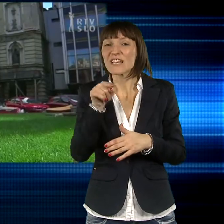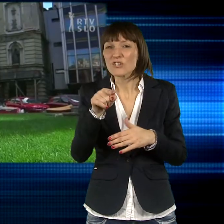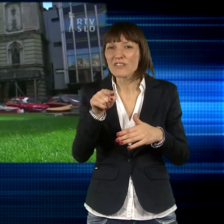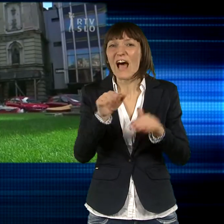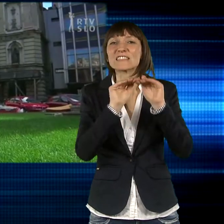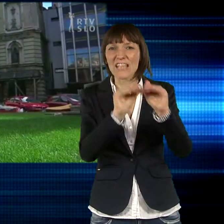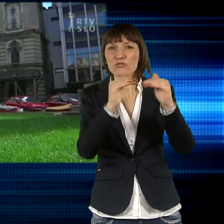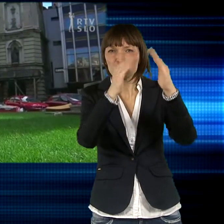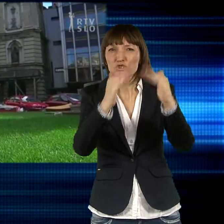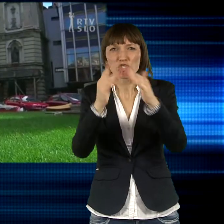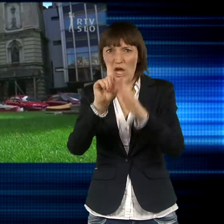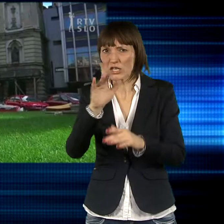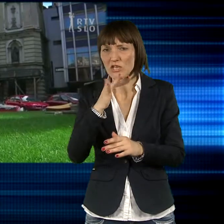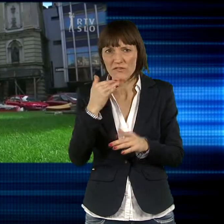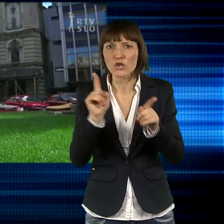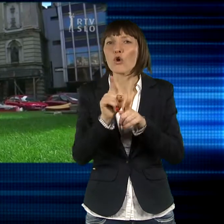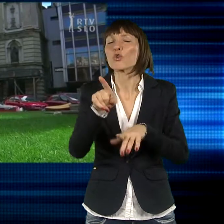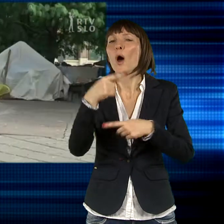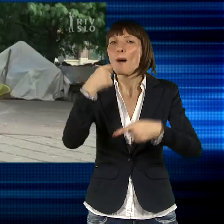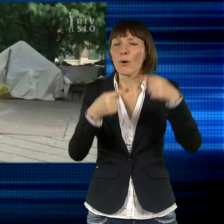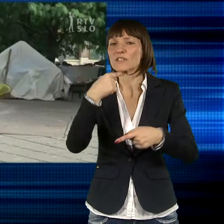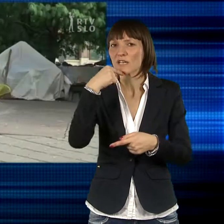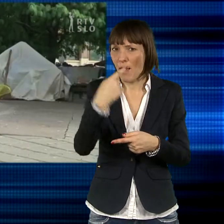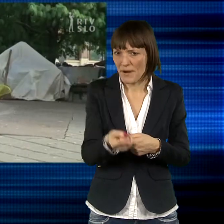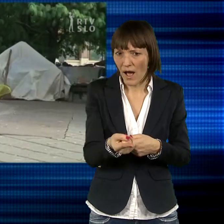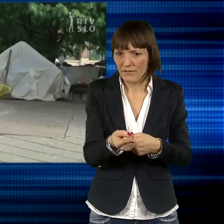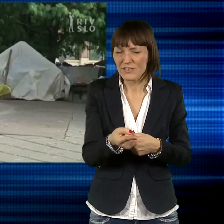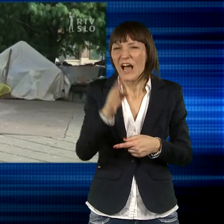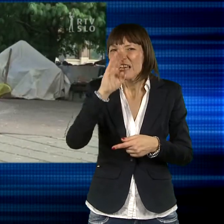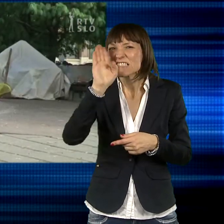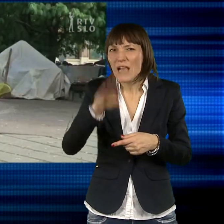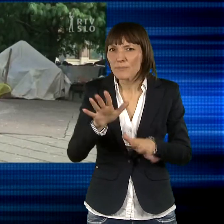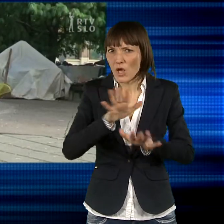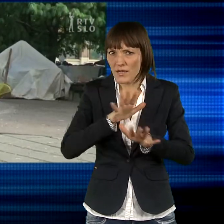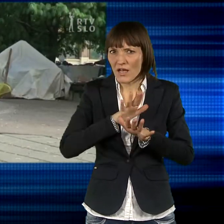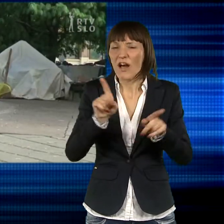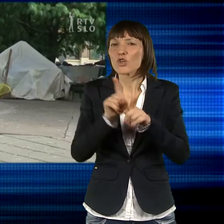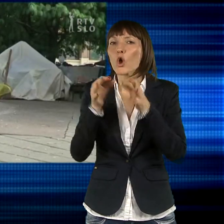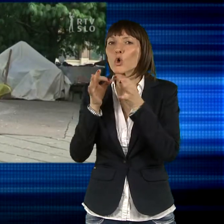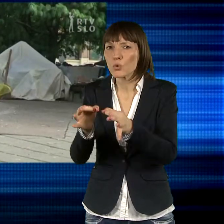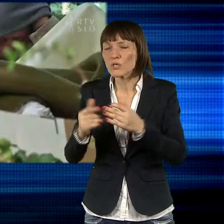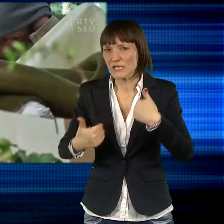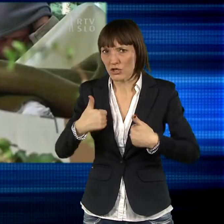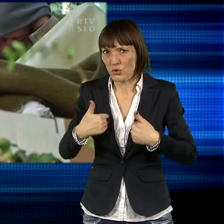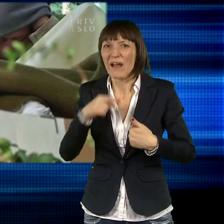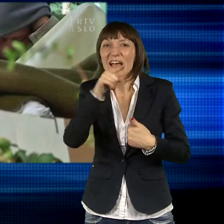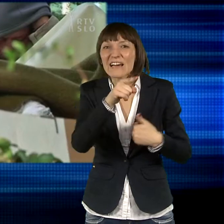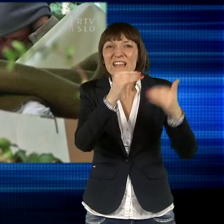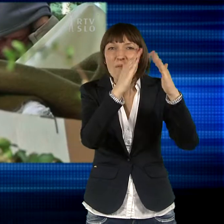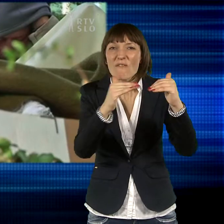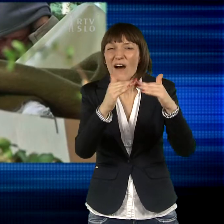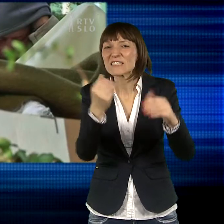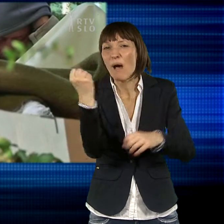omenjena zatočišča, ki jih sploh ni toliko in v katera jih bodo zdaj lahko prisilno odvedli, slabša in nevarnejša od ulic, saj so